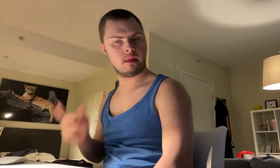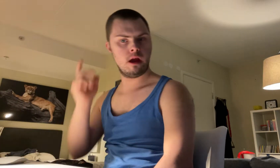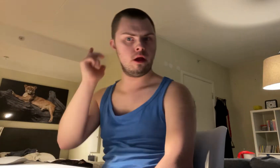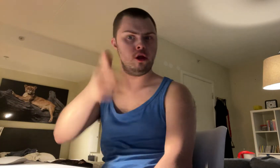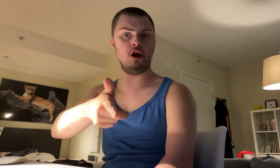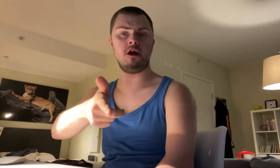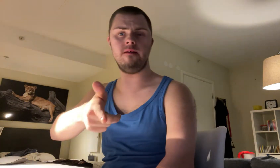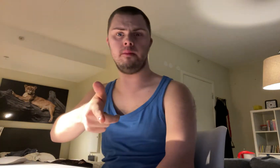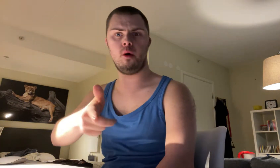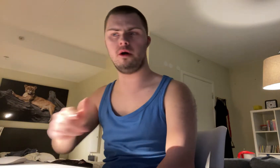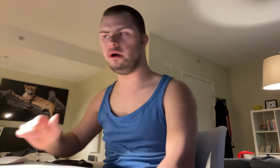Nu kör vi på nu.